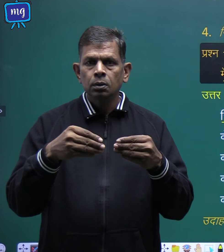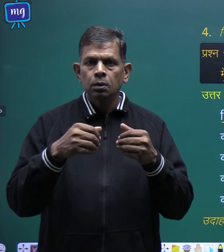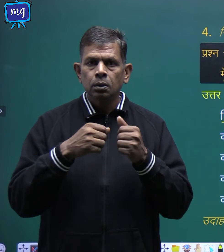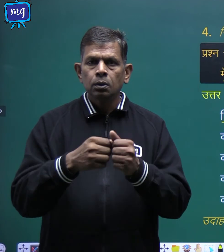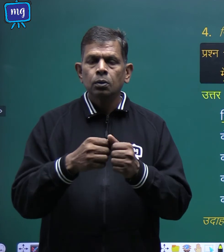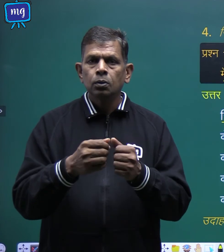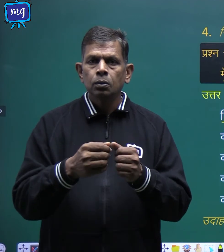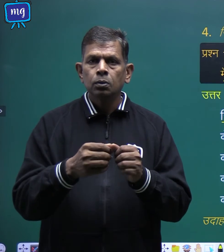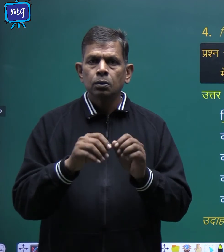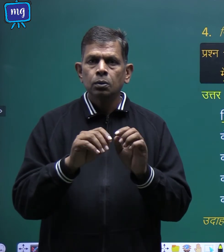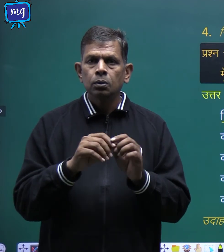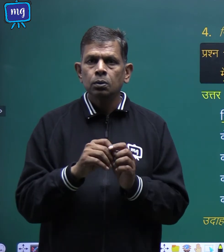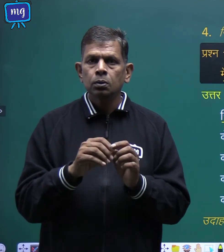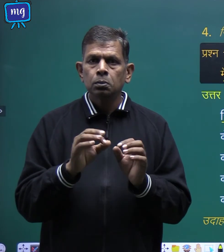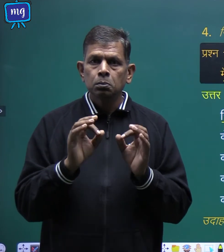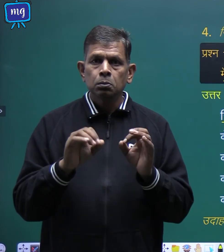सुसंगठित